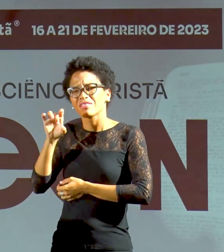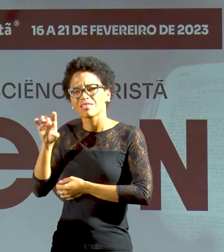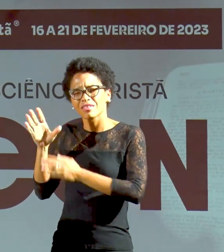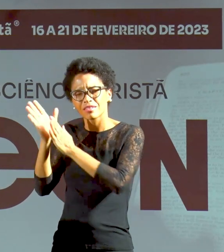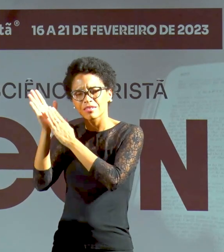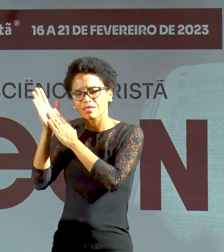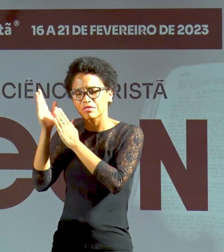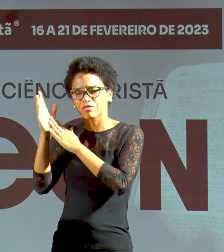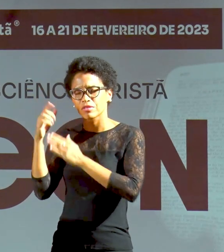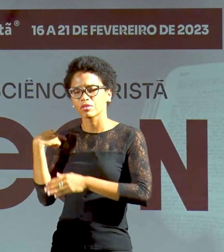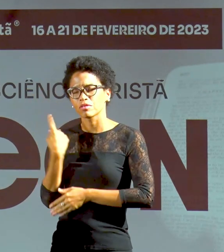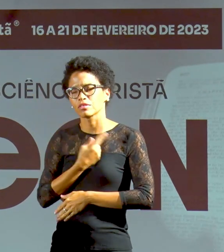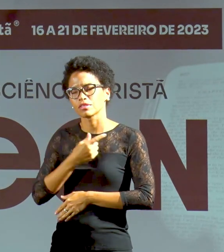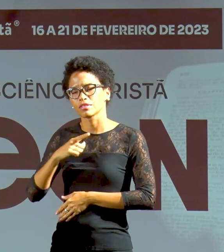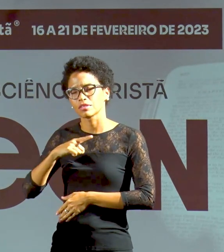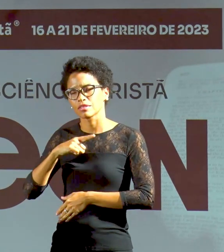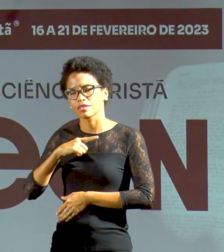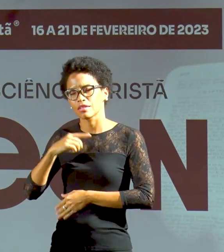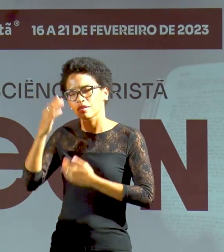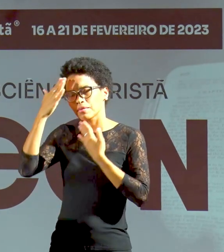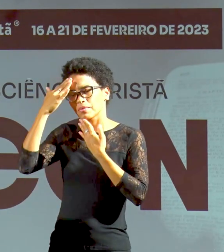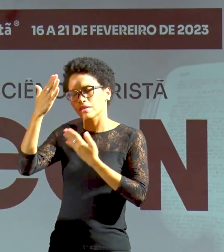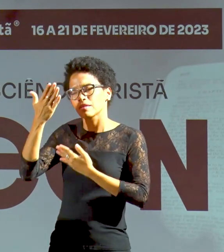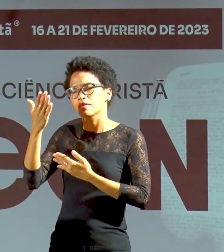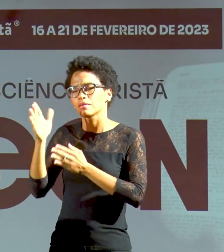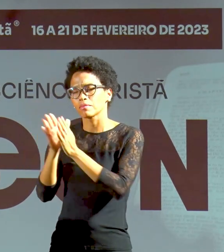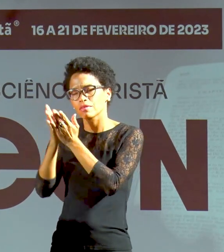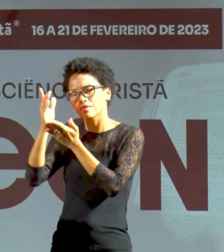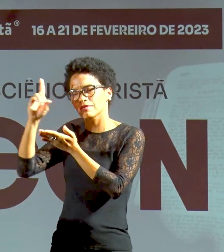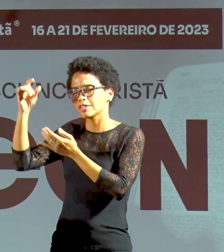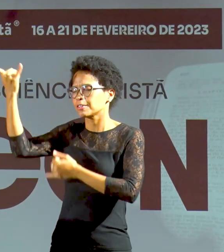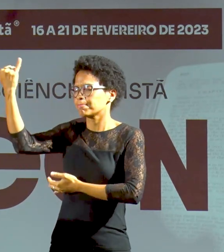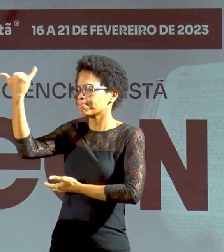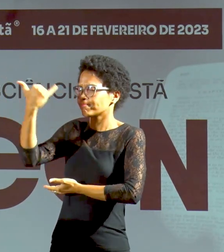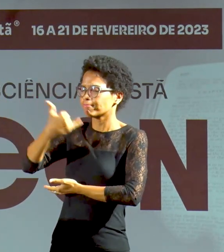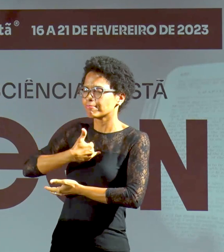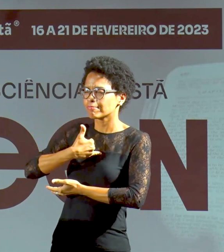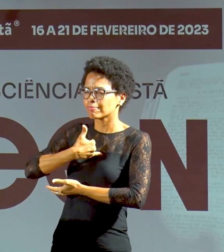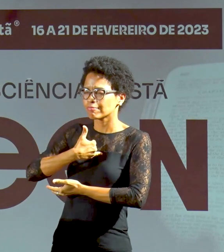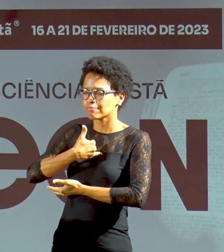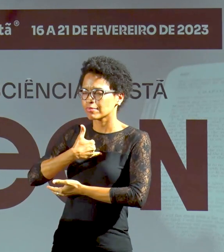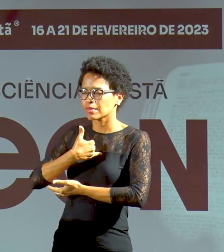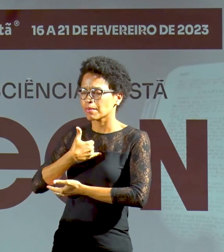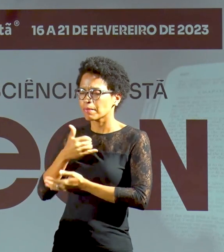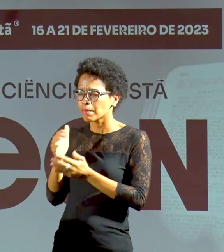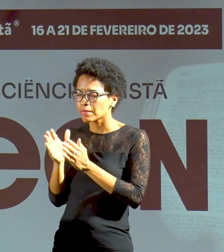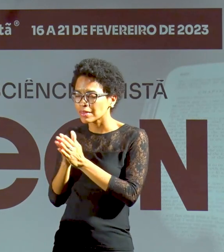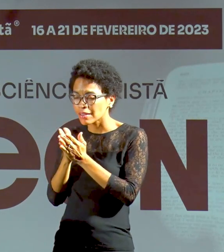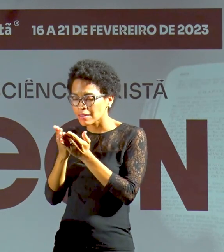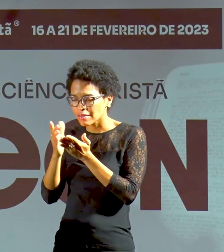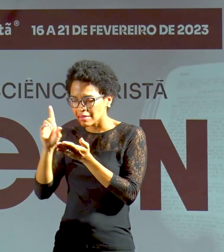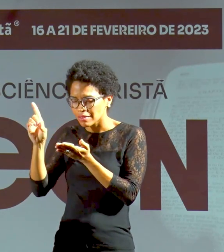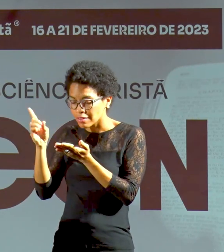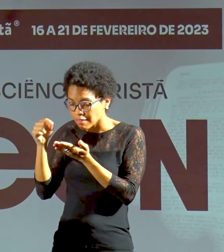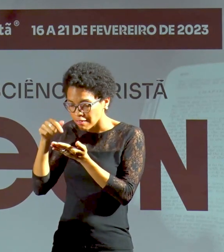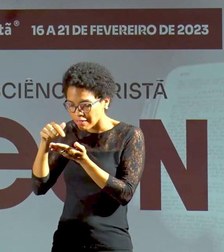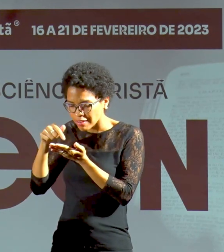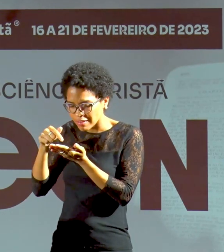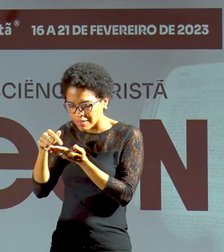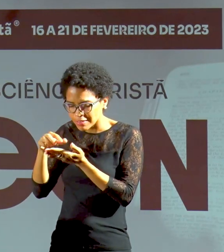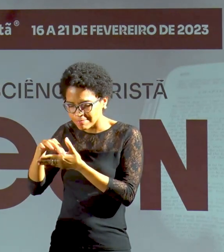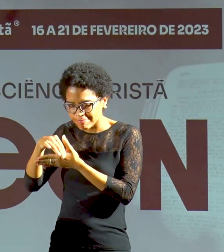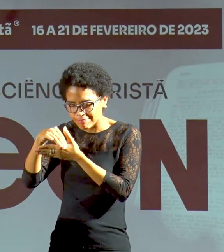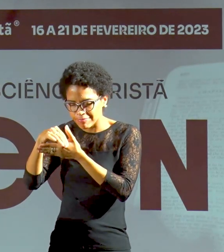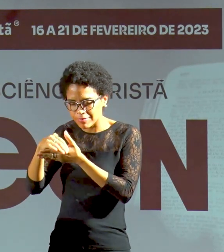já tivemos aqui as orações Deus obrigado pela tua palavra pai obrigado porque nós temos a tua palavra Fala